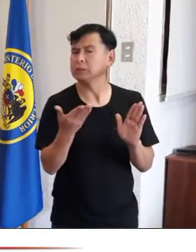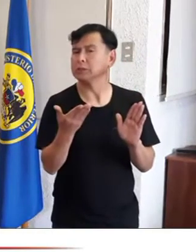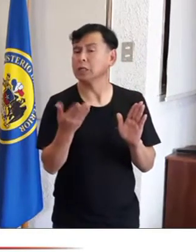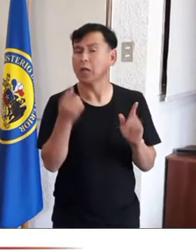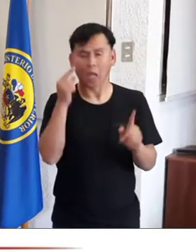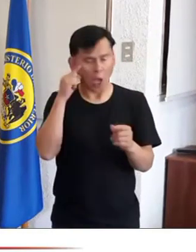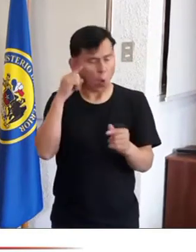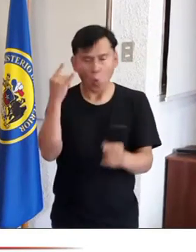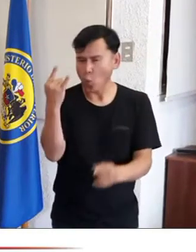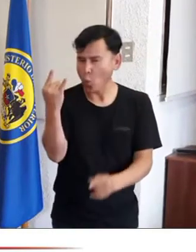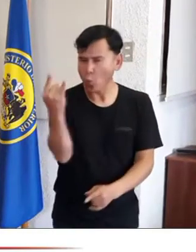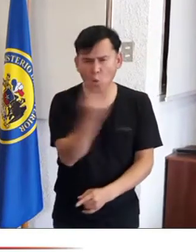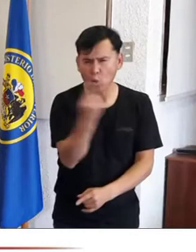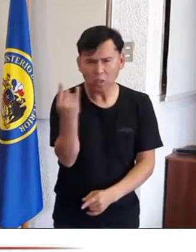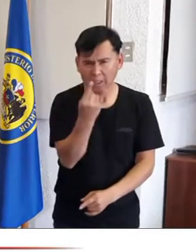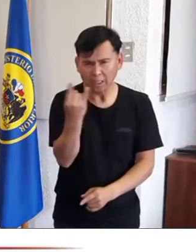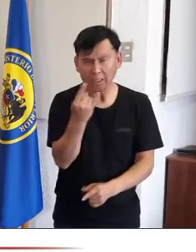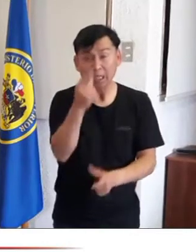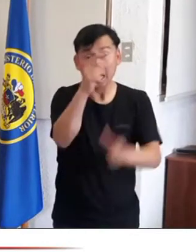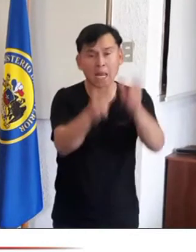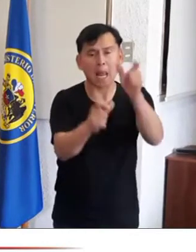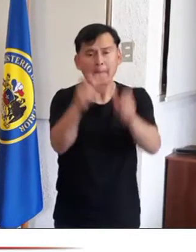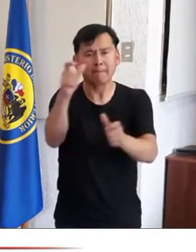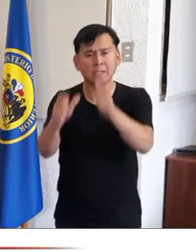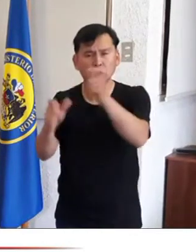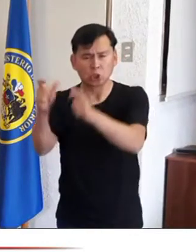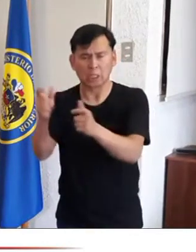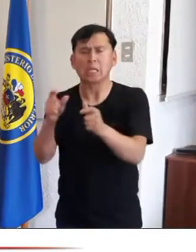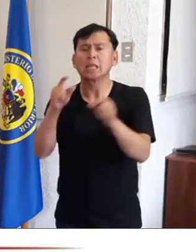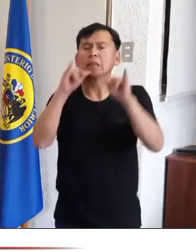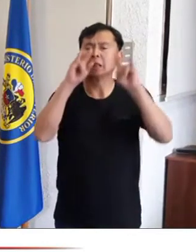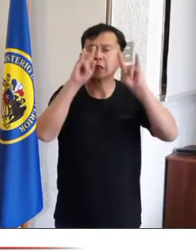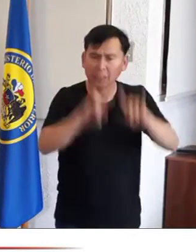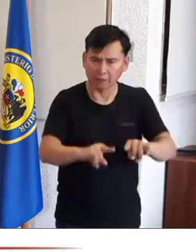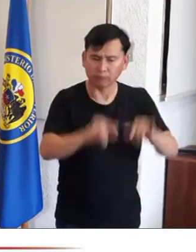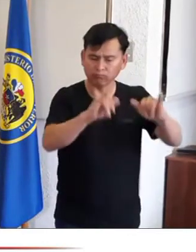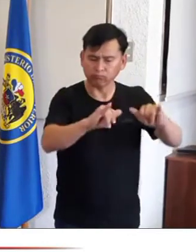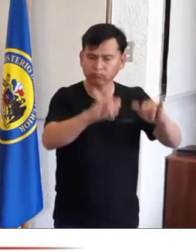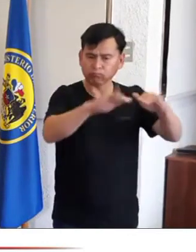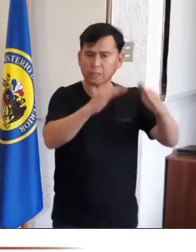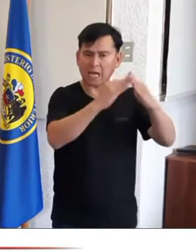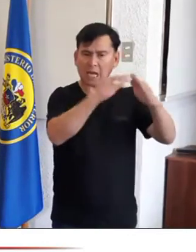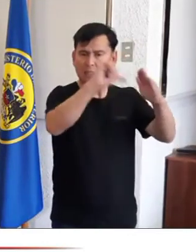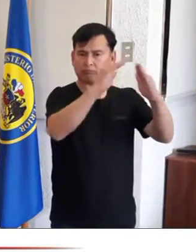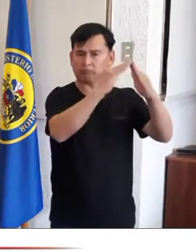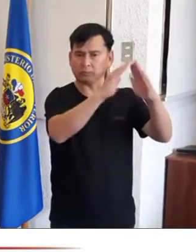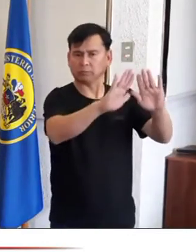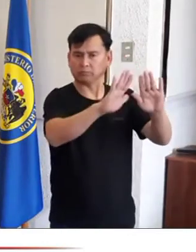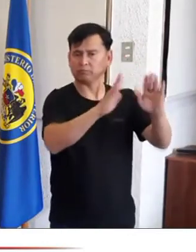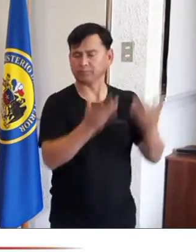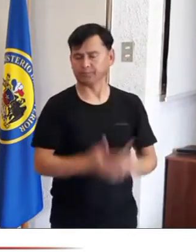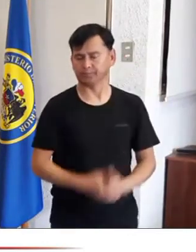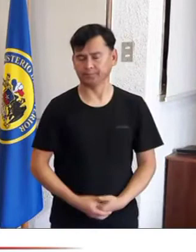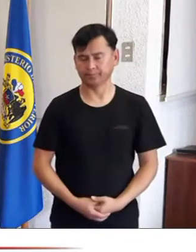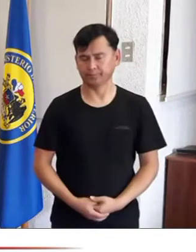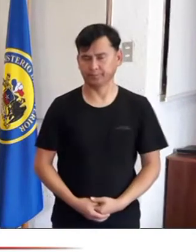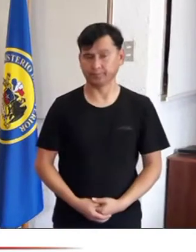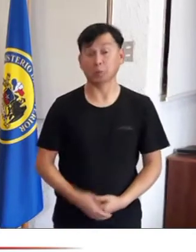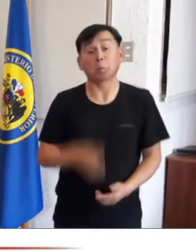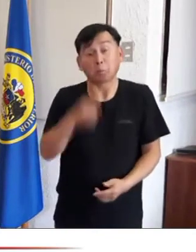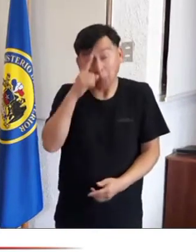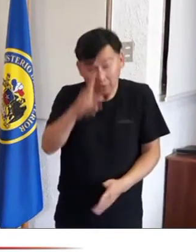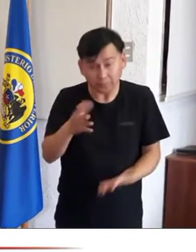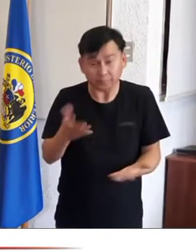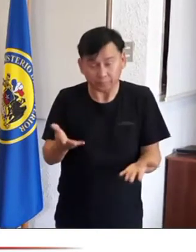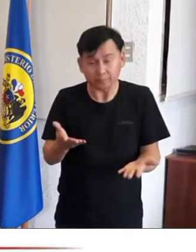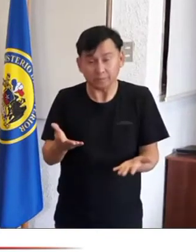en que señala la urgencia que deben tener los habitantes por mantenerse en sus domicilios particulares habituales. Por lo tanto,